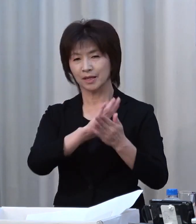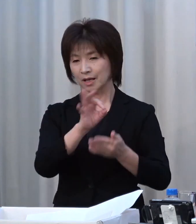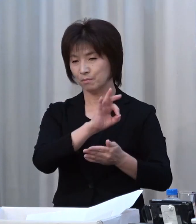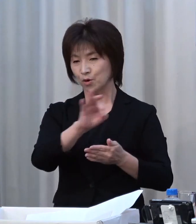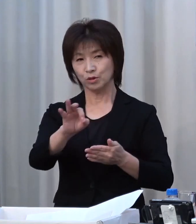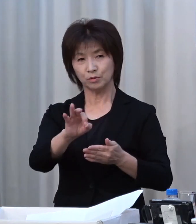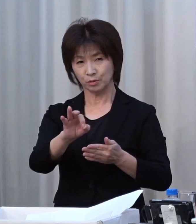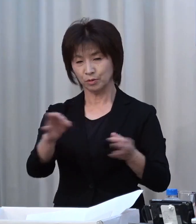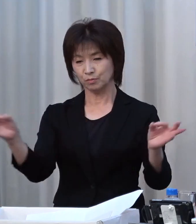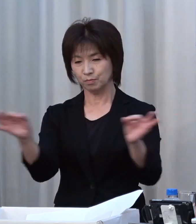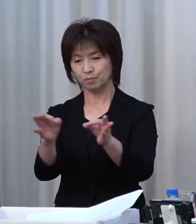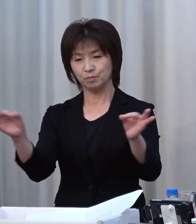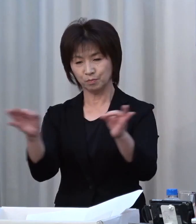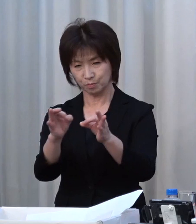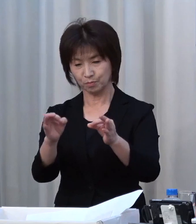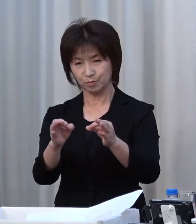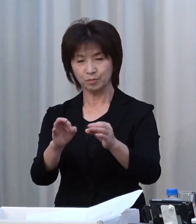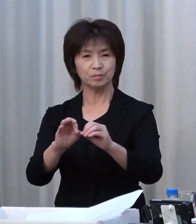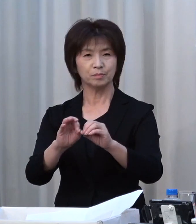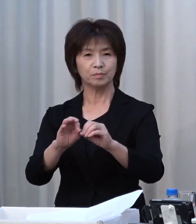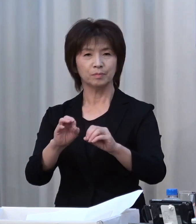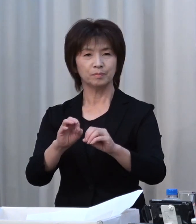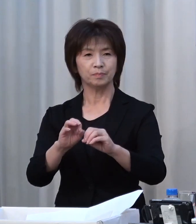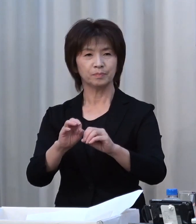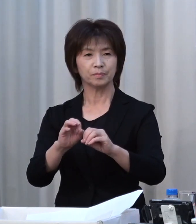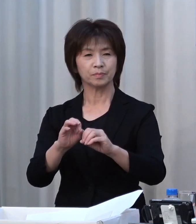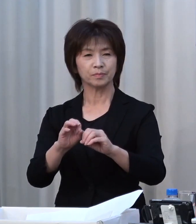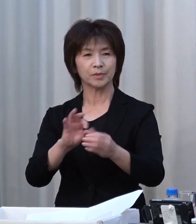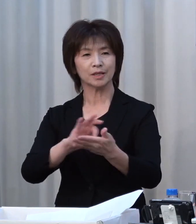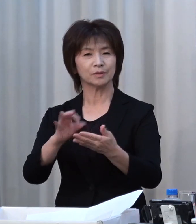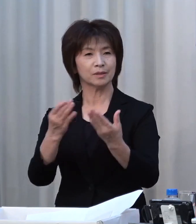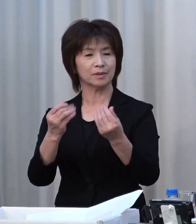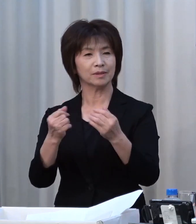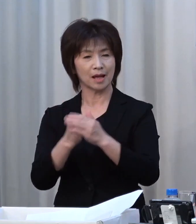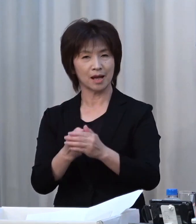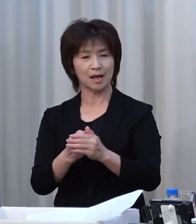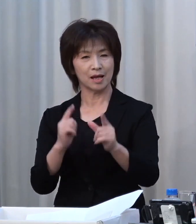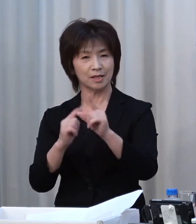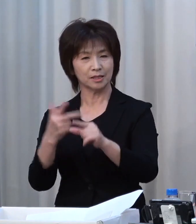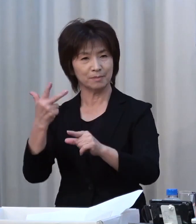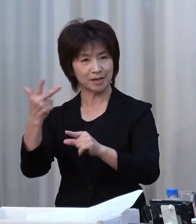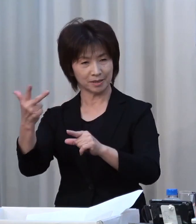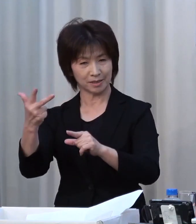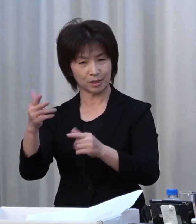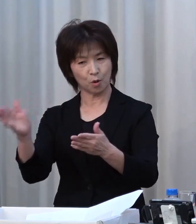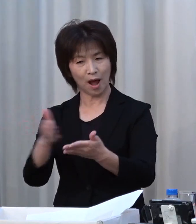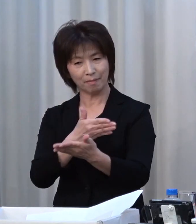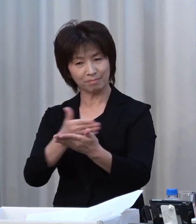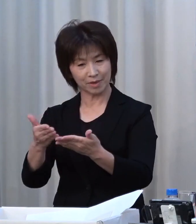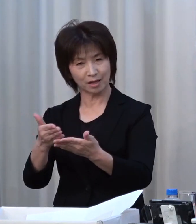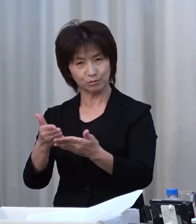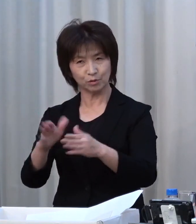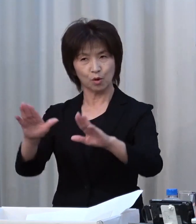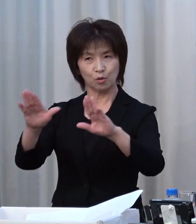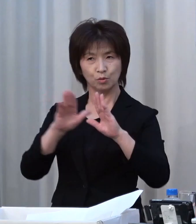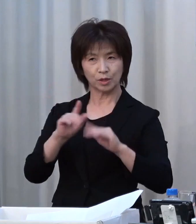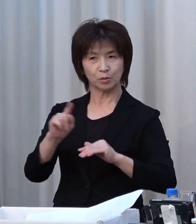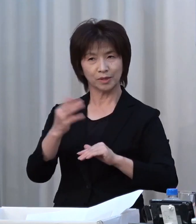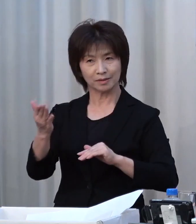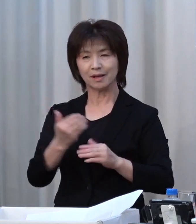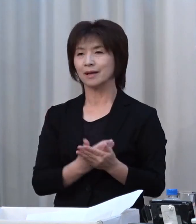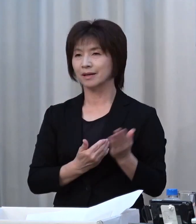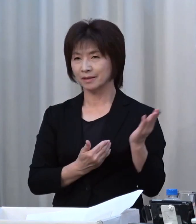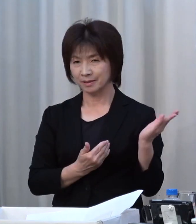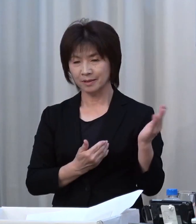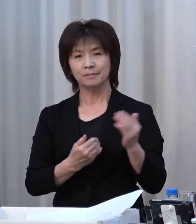運行していた路線なんですが、先日 の千葉市 のご判断をどのように受け止められたでしょうか。 そうです